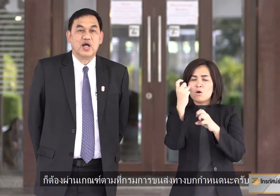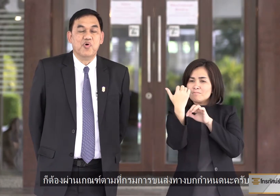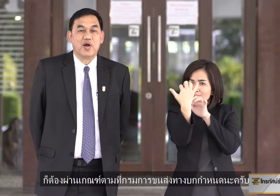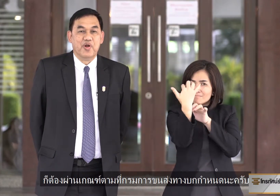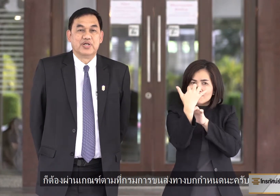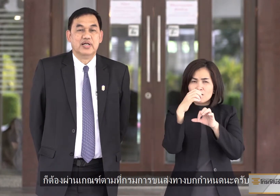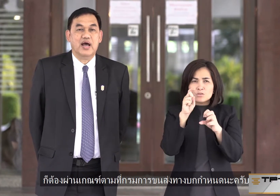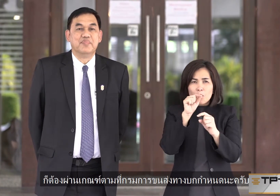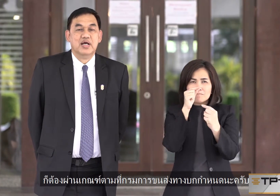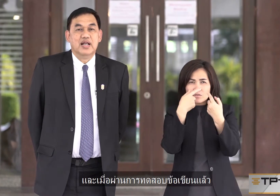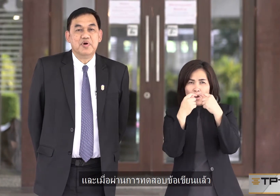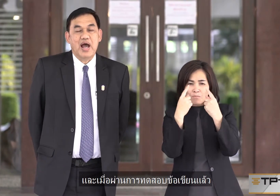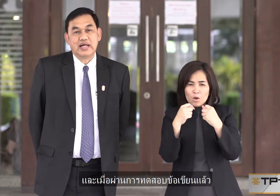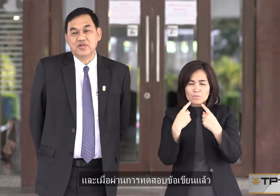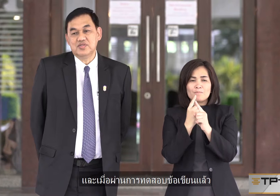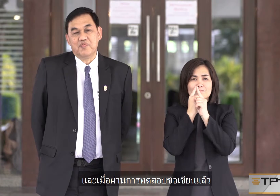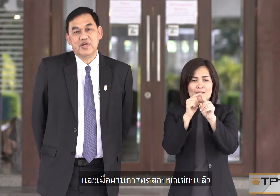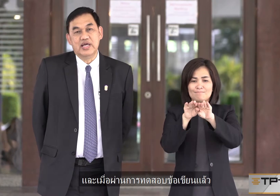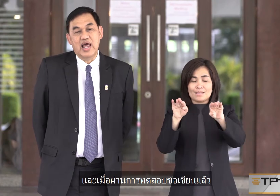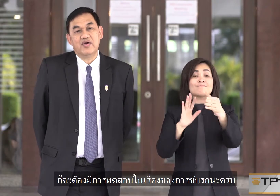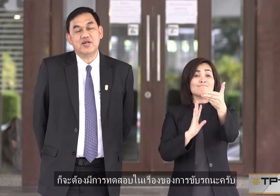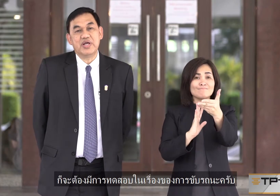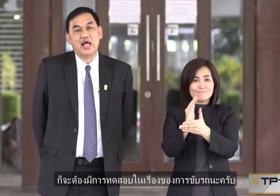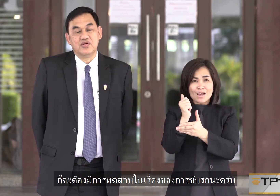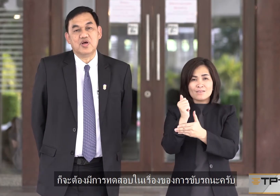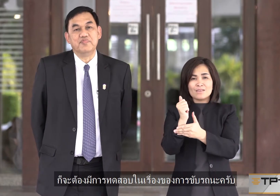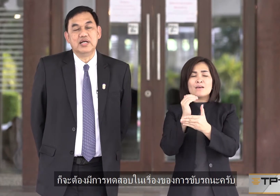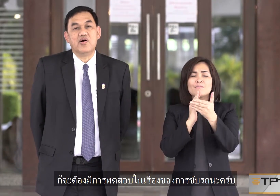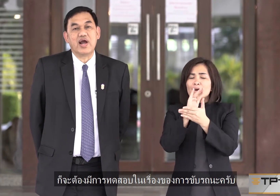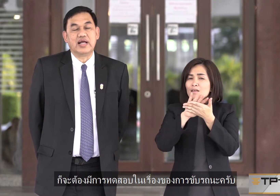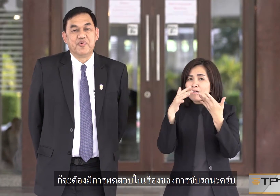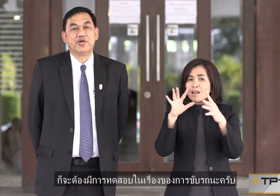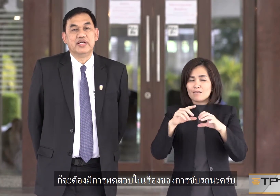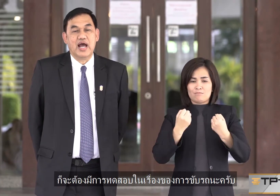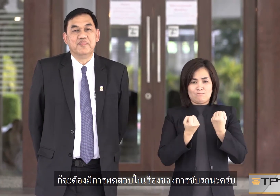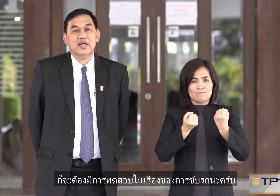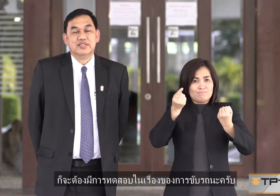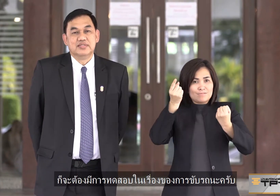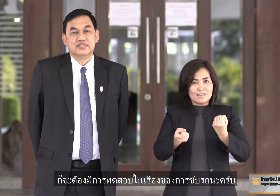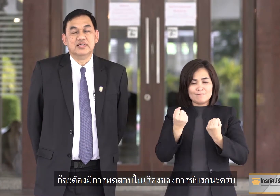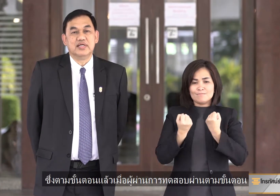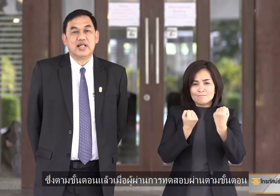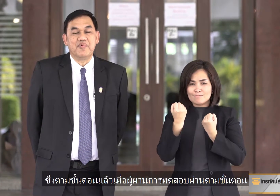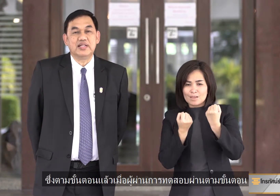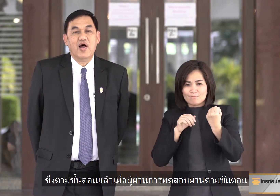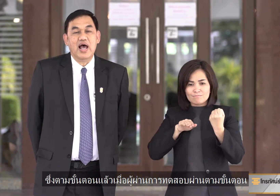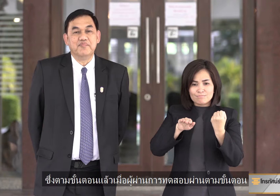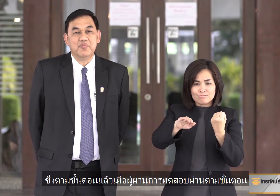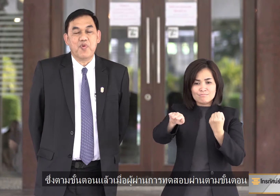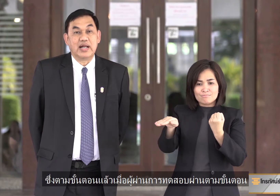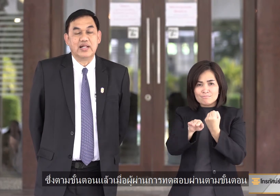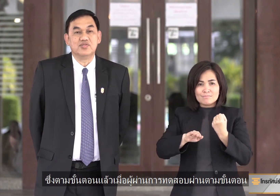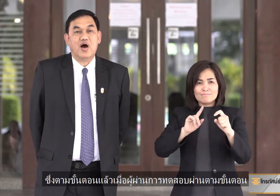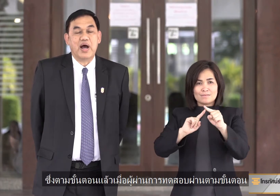การขนส่งทางบกกำหนดนะครับและเมื่อผ่านการทดสอบข้อเขียนแล้วก็จะต้องมีการทดสอบในเรื่องของการขับรถนะครับซึ่งตามขั้นตอน